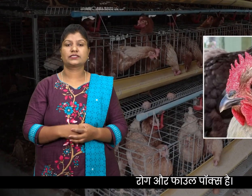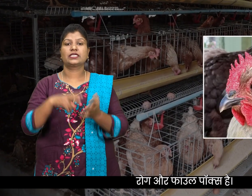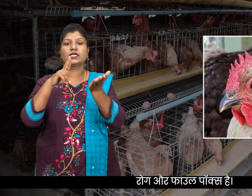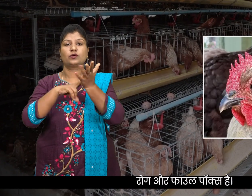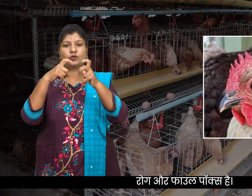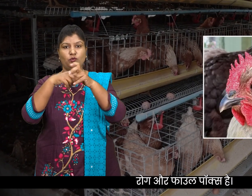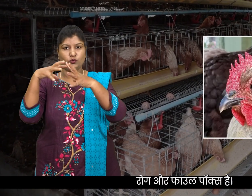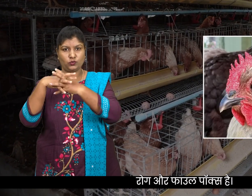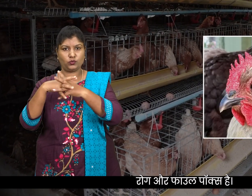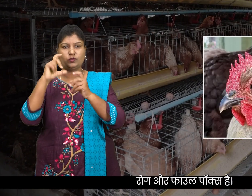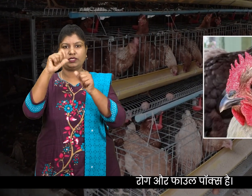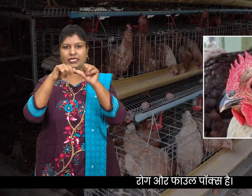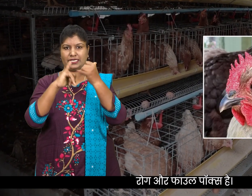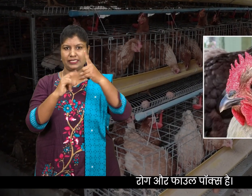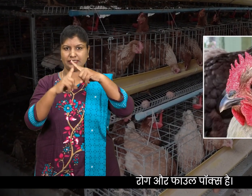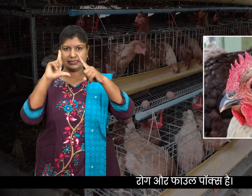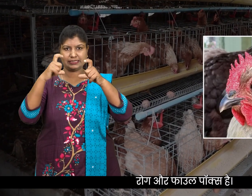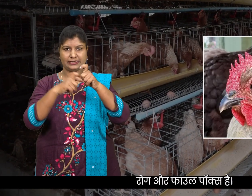रोग और फाइल पॉक्स है।